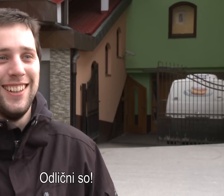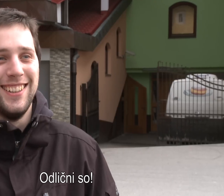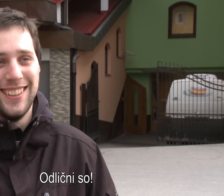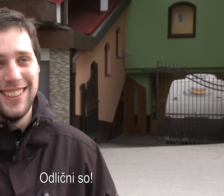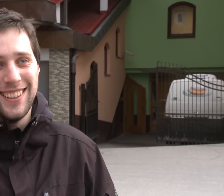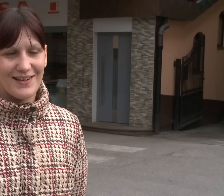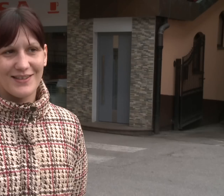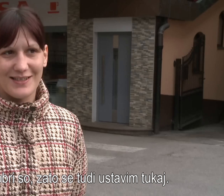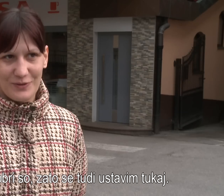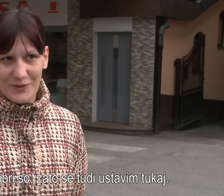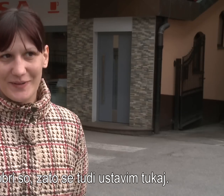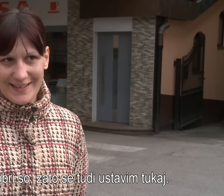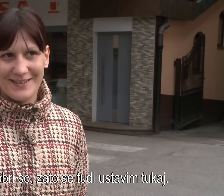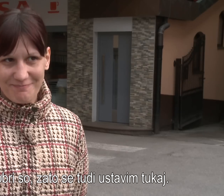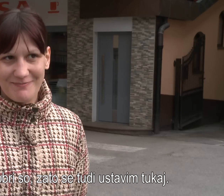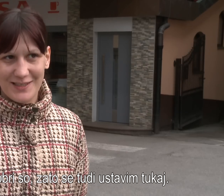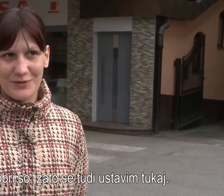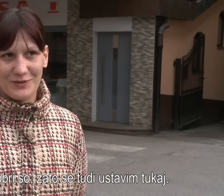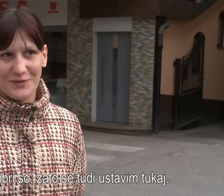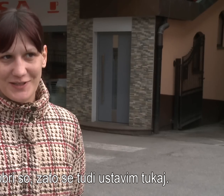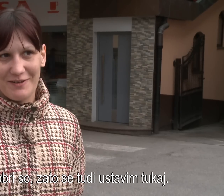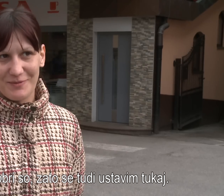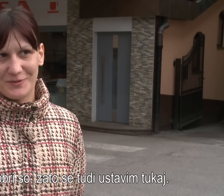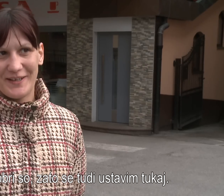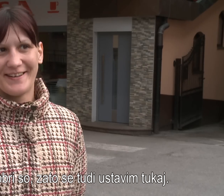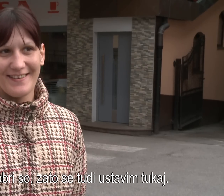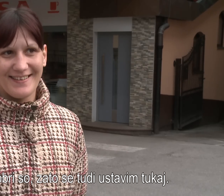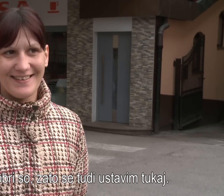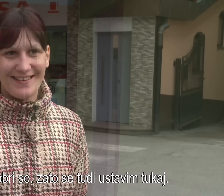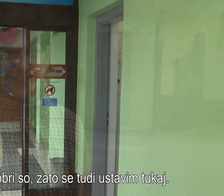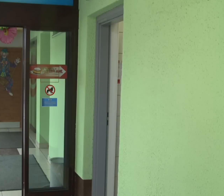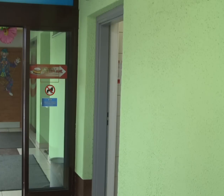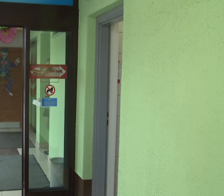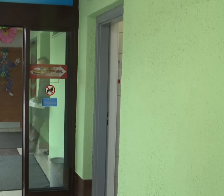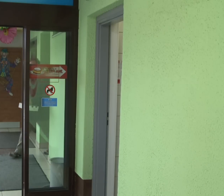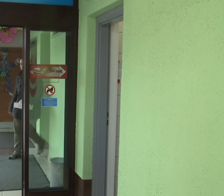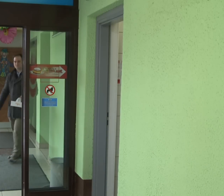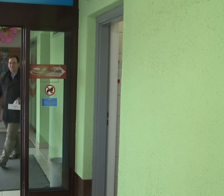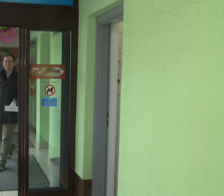so. Zelo dobri. Zato se tudi ustavijo.